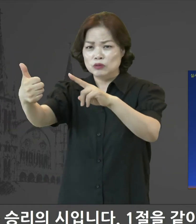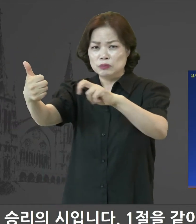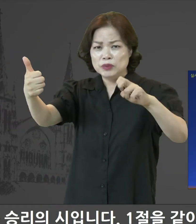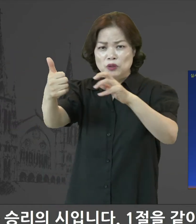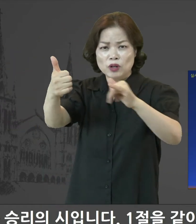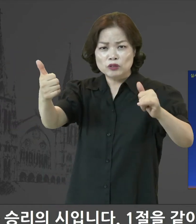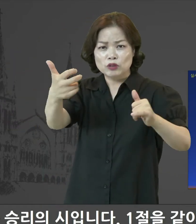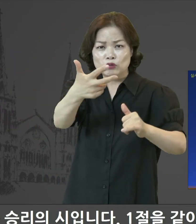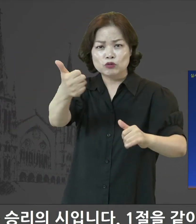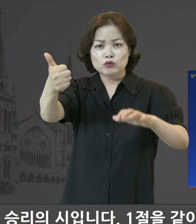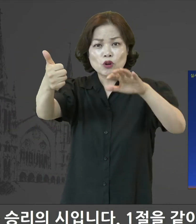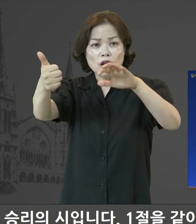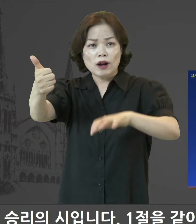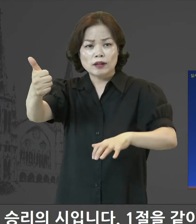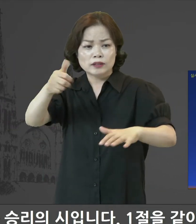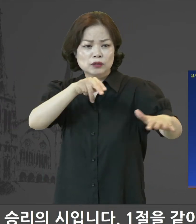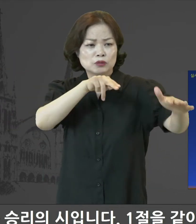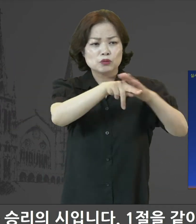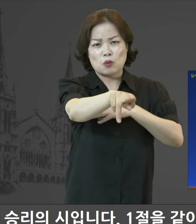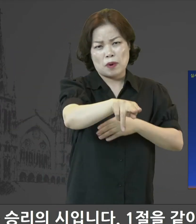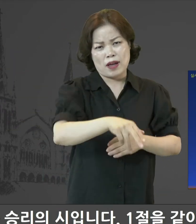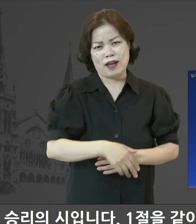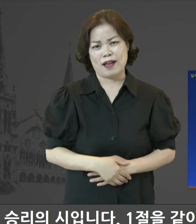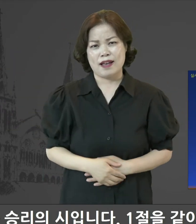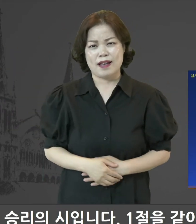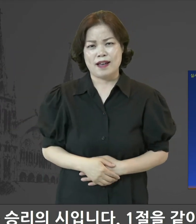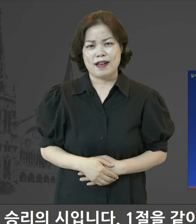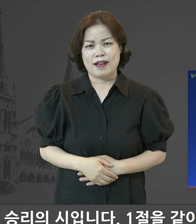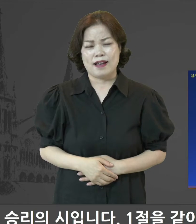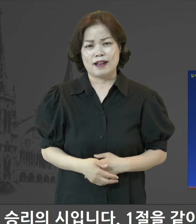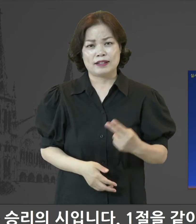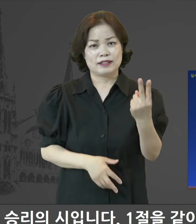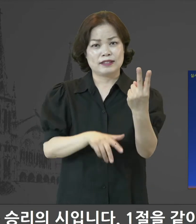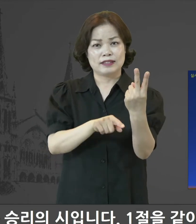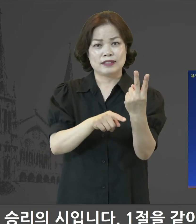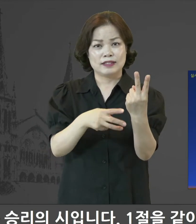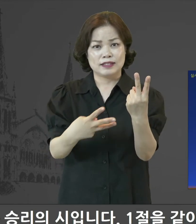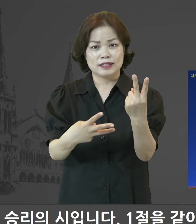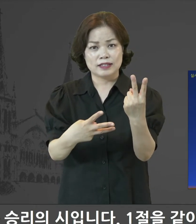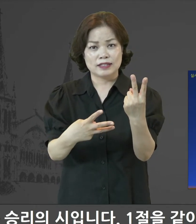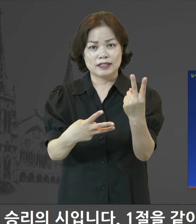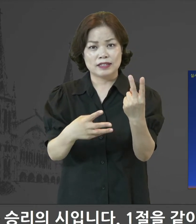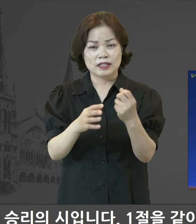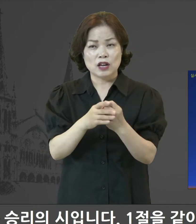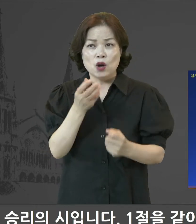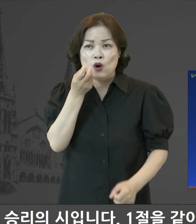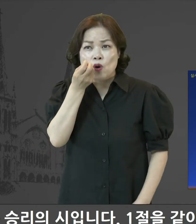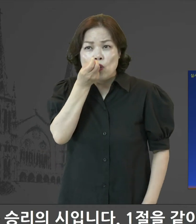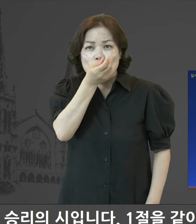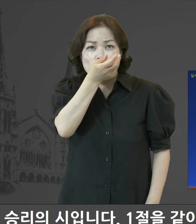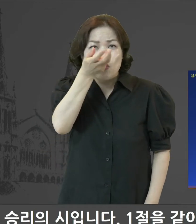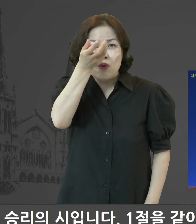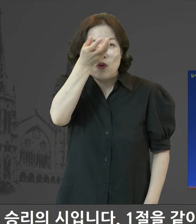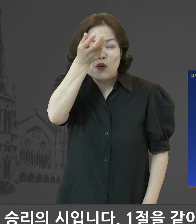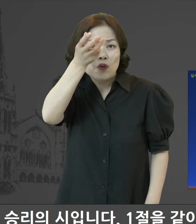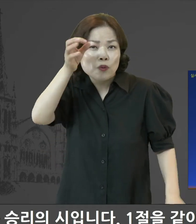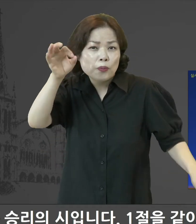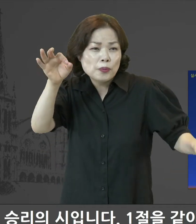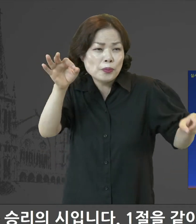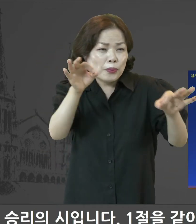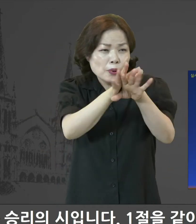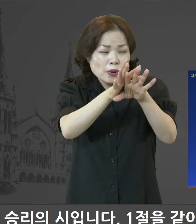자들은 주 앞에서 도망하리라. 2절을 보시면 그들이 연기처럼 쓱